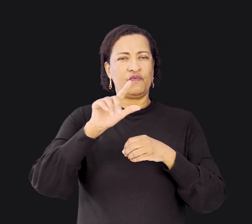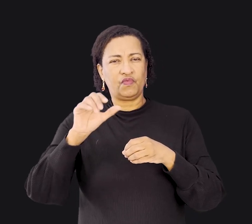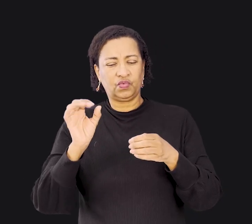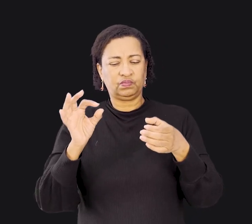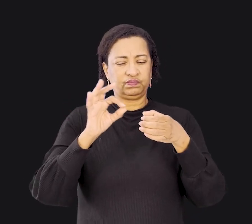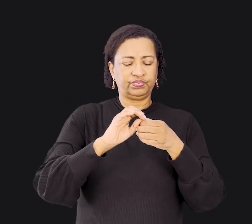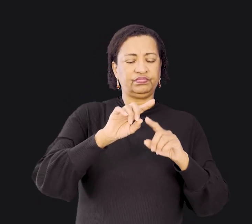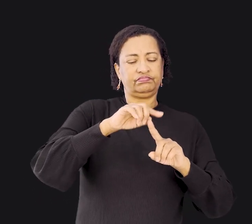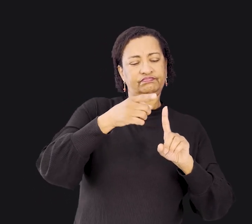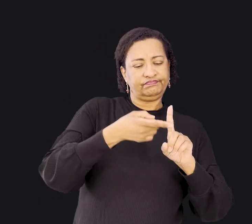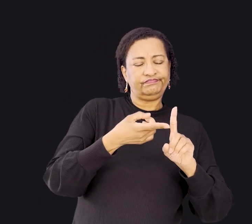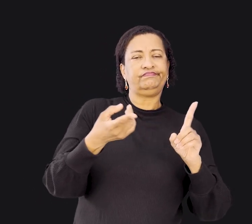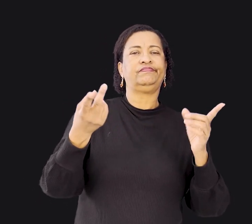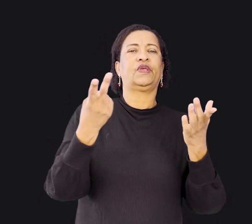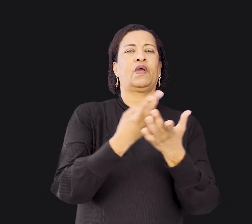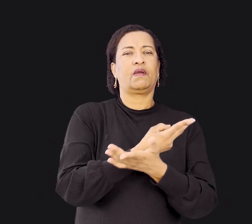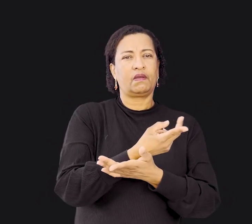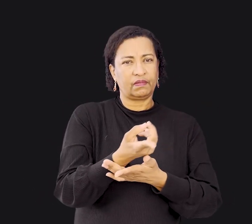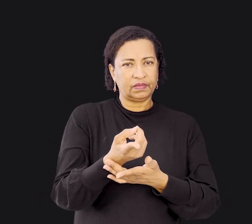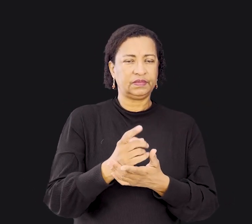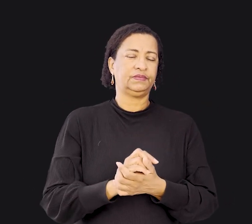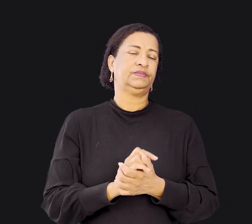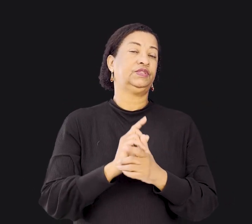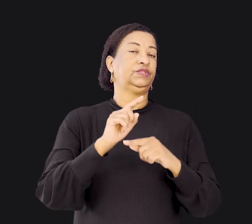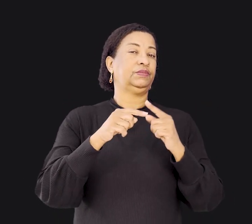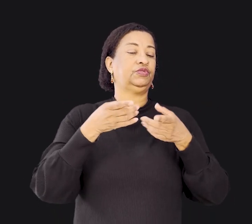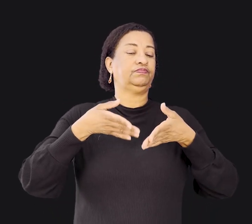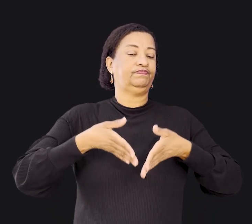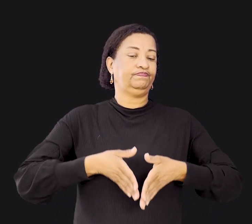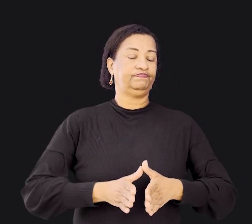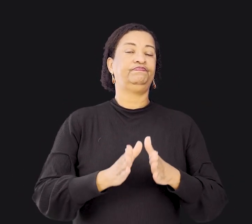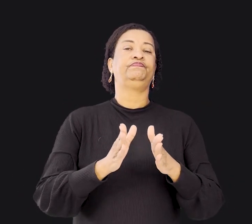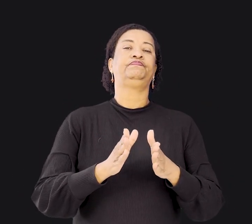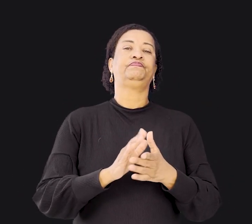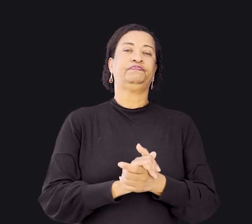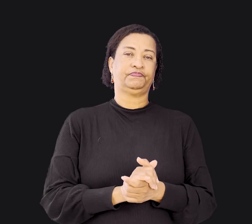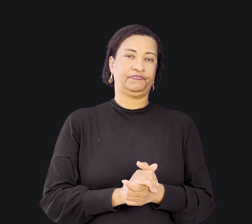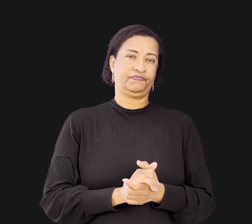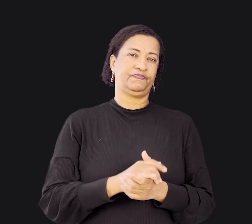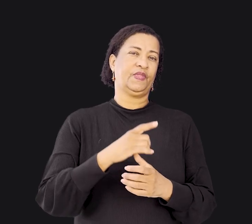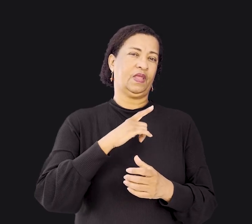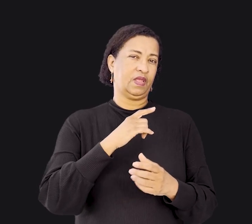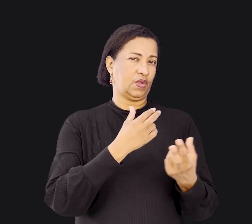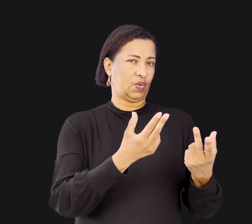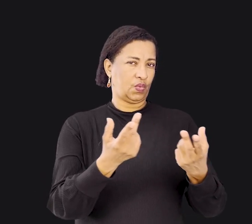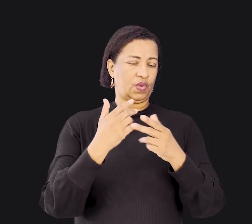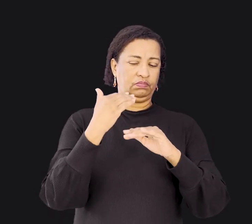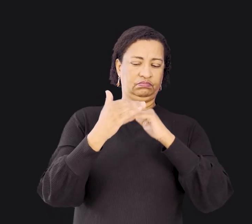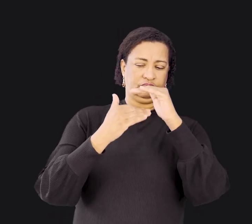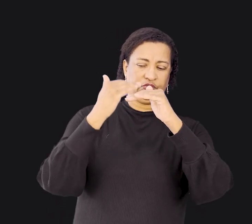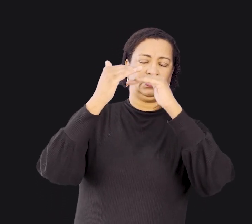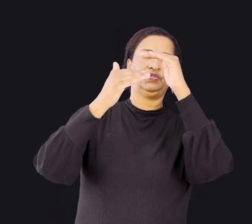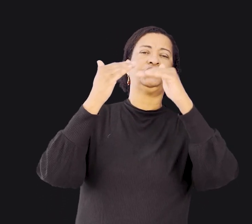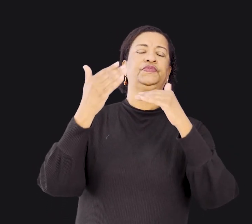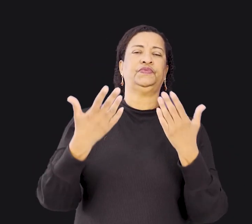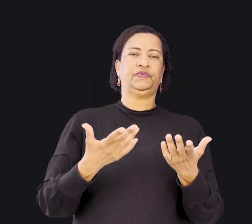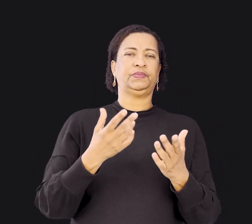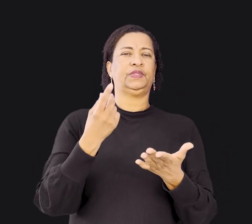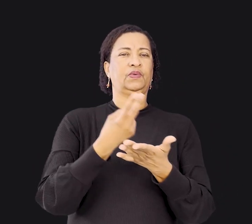meses, que acaba na crise do nascimento. O nascimento é seguido pelo crescimento e pelo desenvolvimento. Pedro fala sobre isso no final